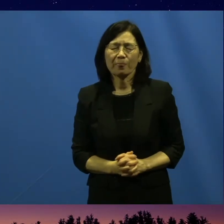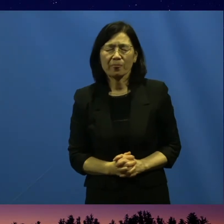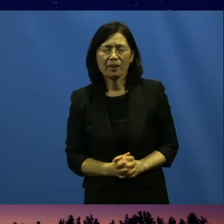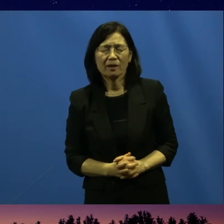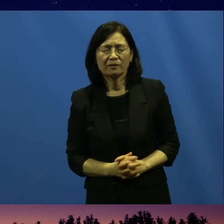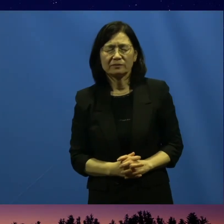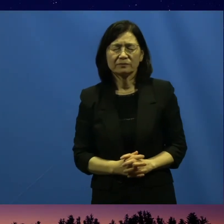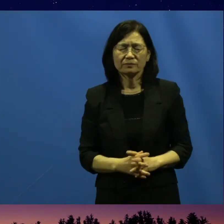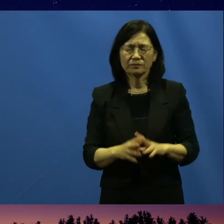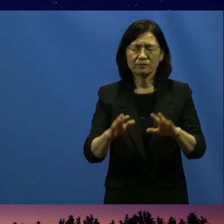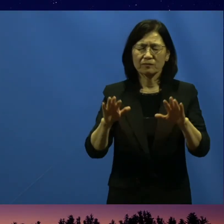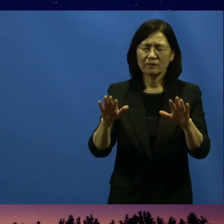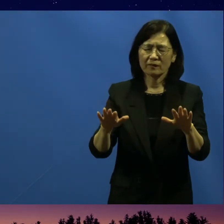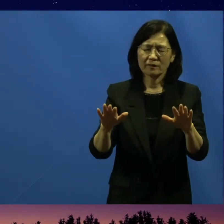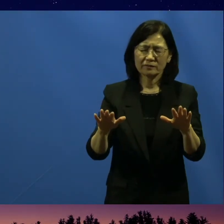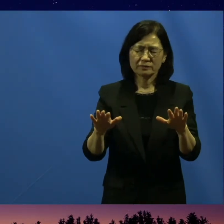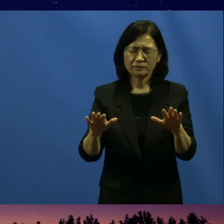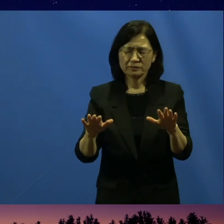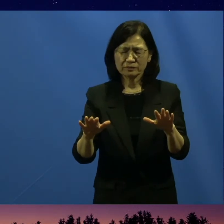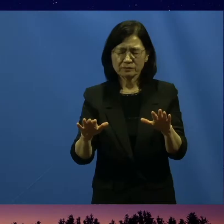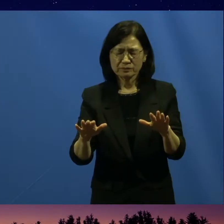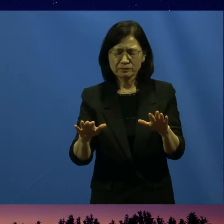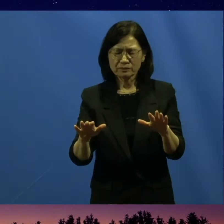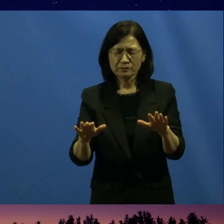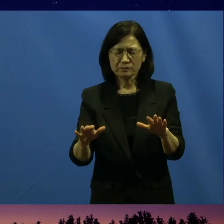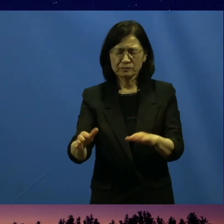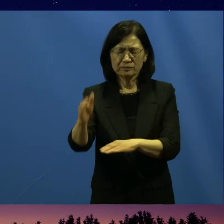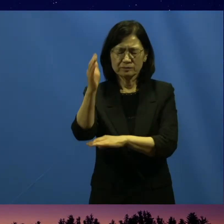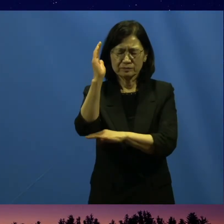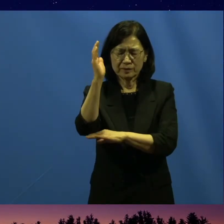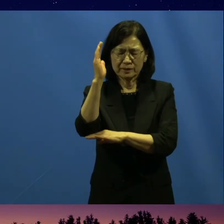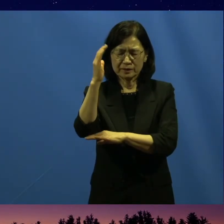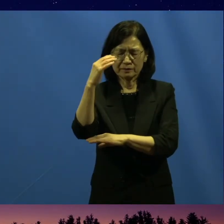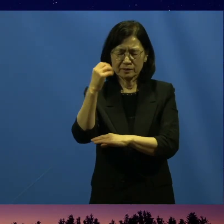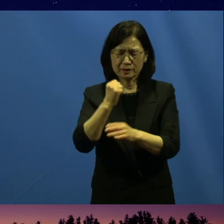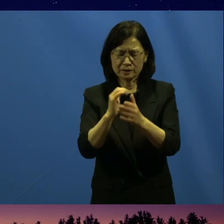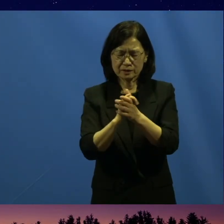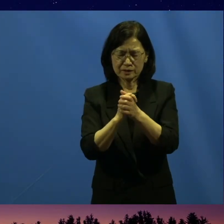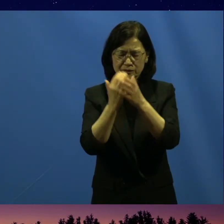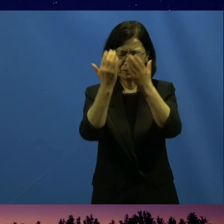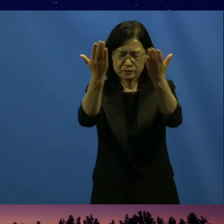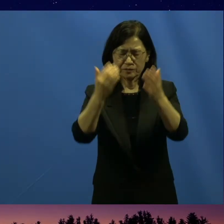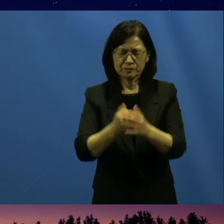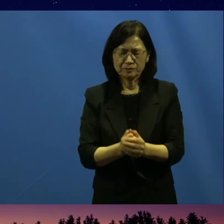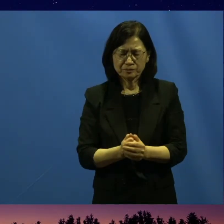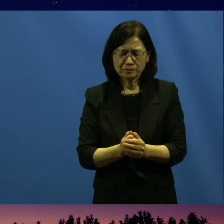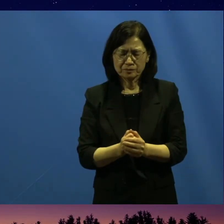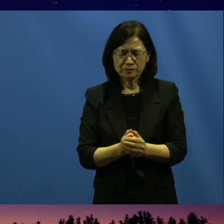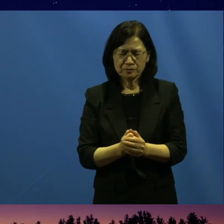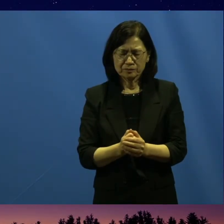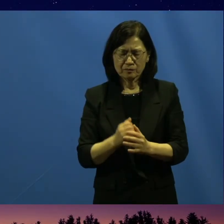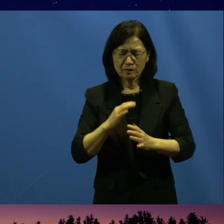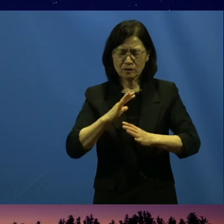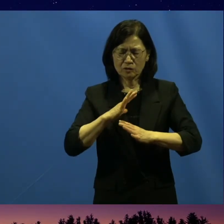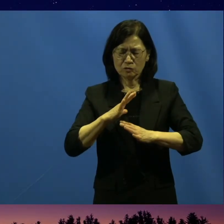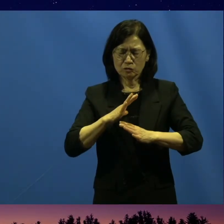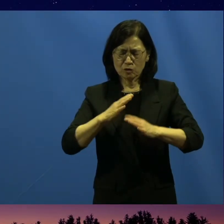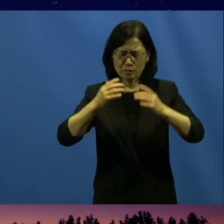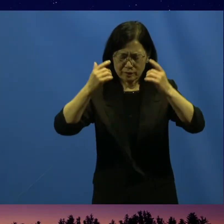오늘 시간 말씀을 생각하며 함께 기도하겠습니다. 여러분, 이 두려움이라고 하는 주제는 우리 일상에서 끊임없이